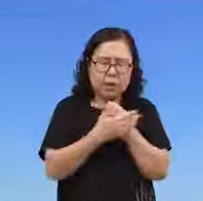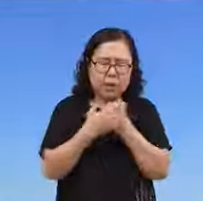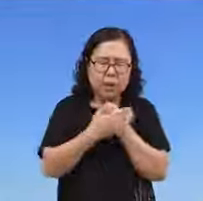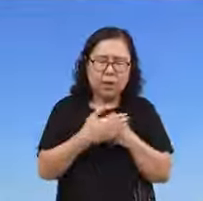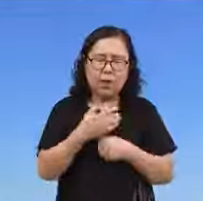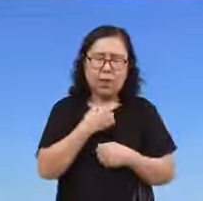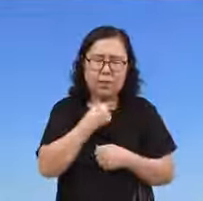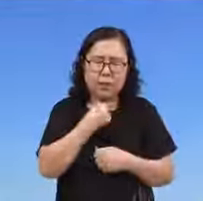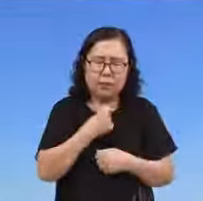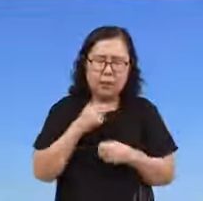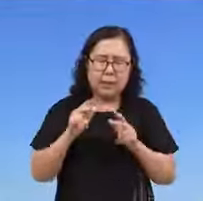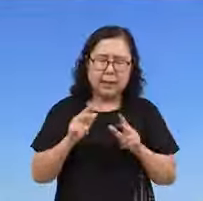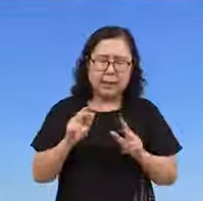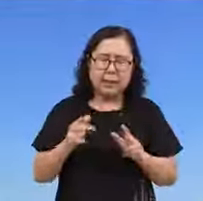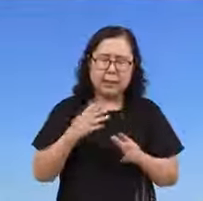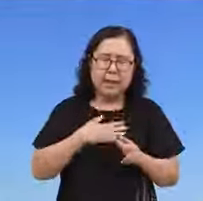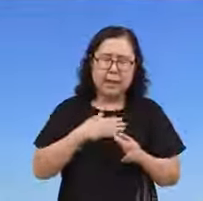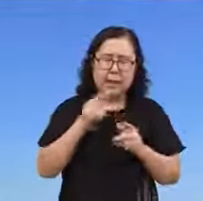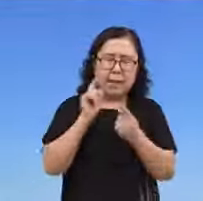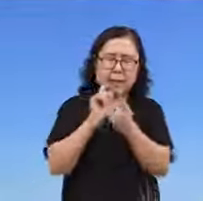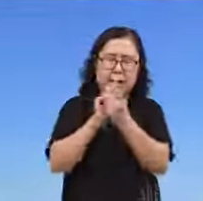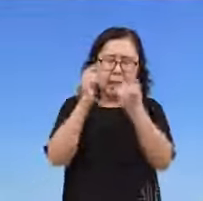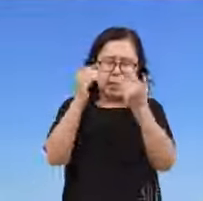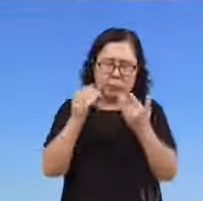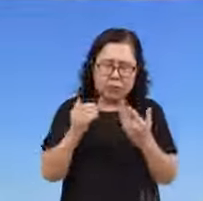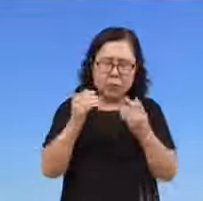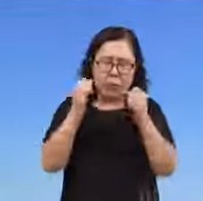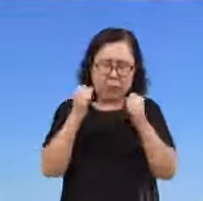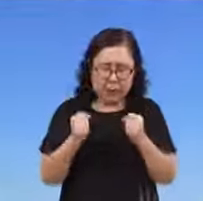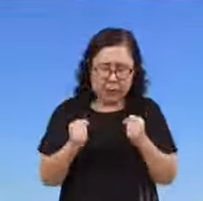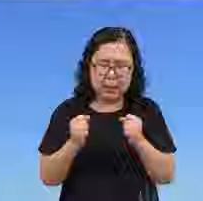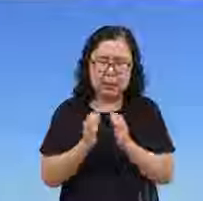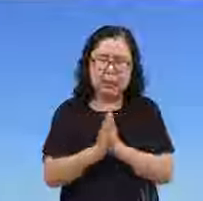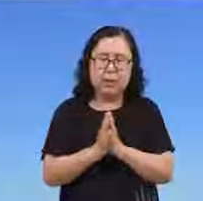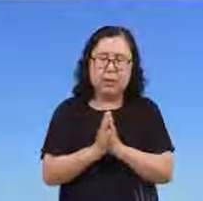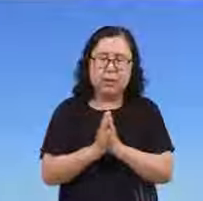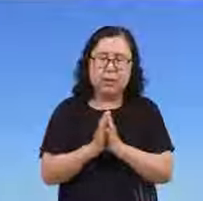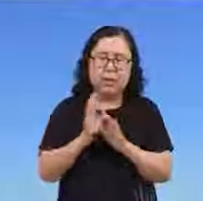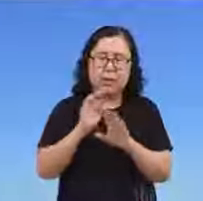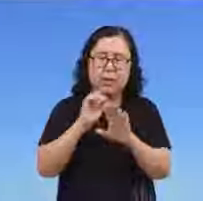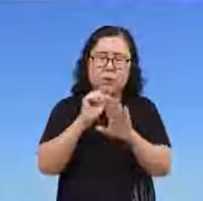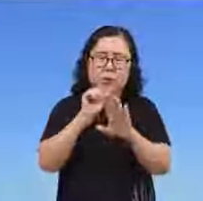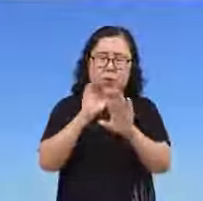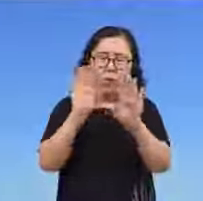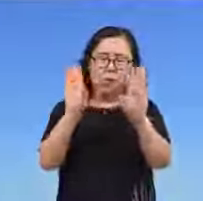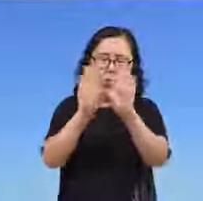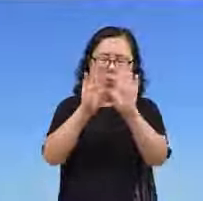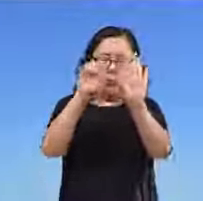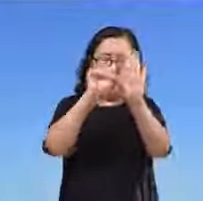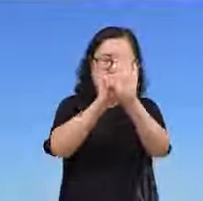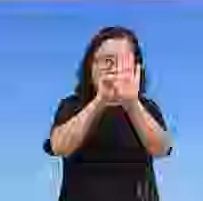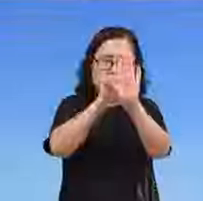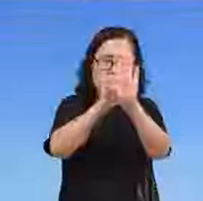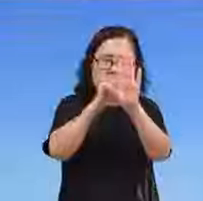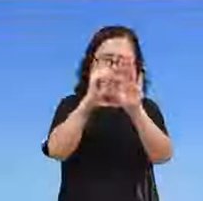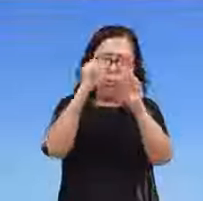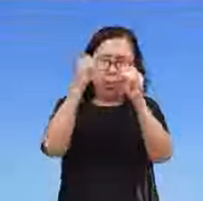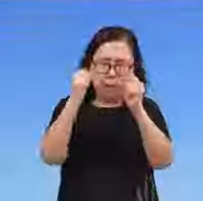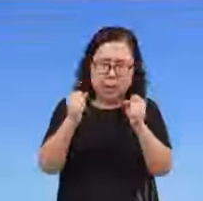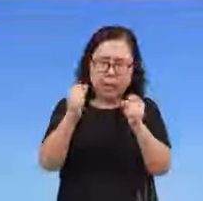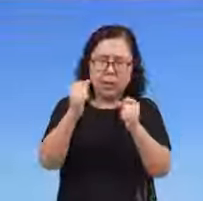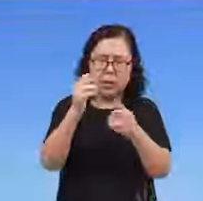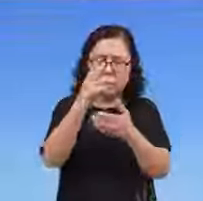은혜를 구합니다. 이미 나를 만나주고 계시는, 이미 나를 찾아와 함께하기를 원하시는, 문을 두드리고 계시는 그